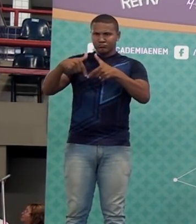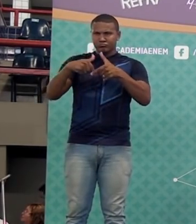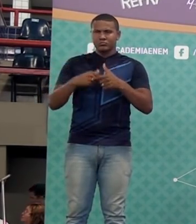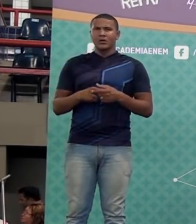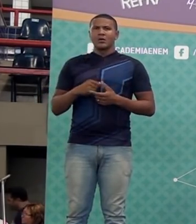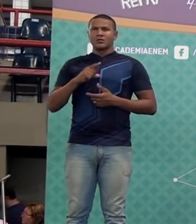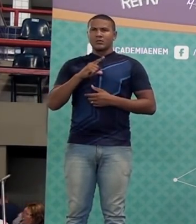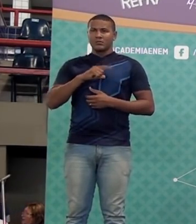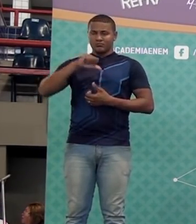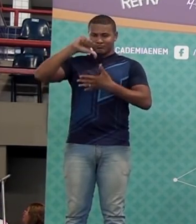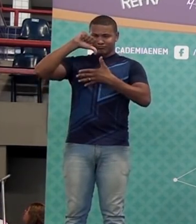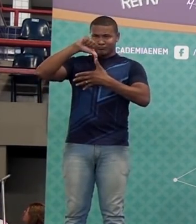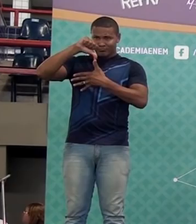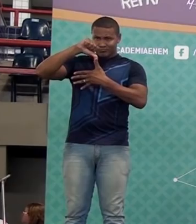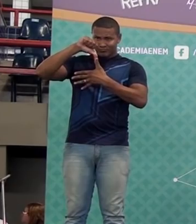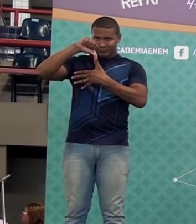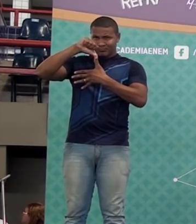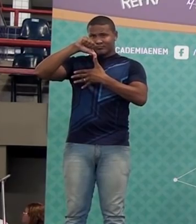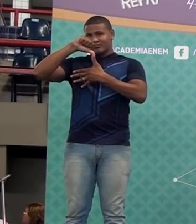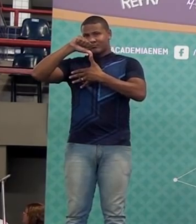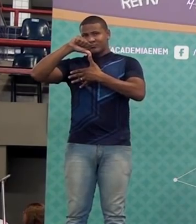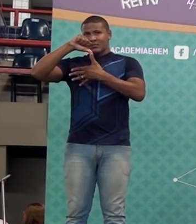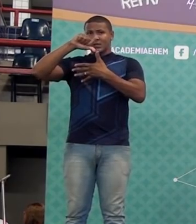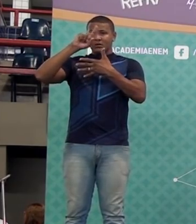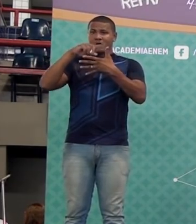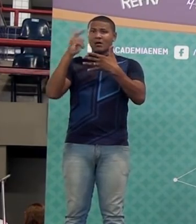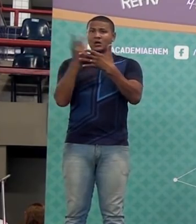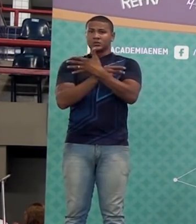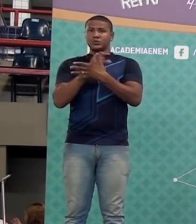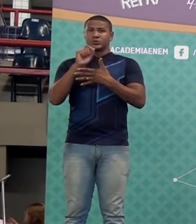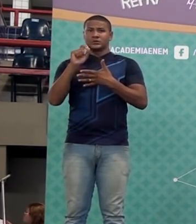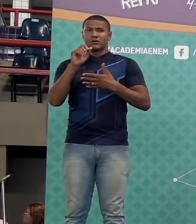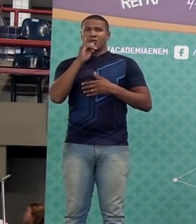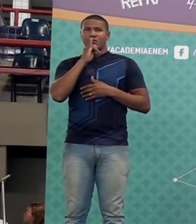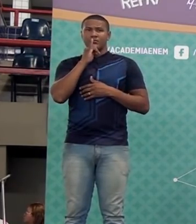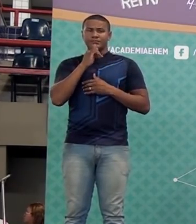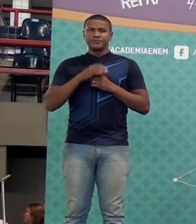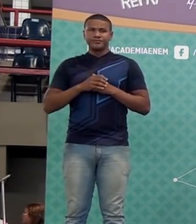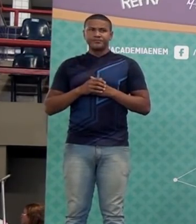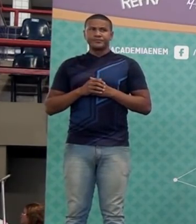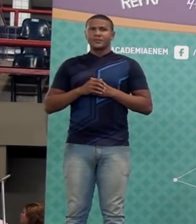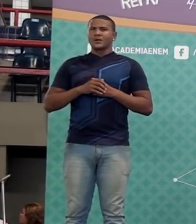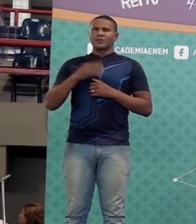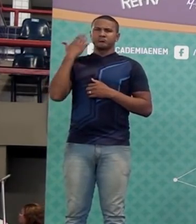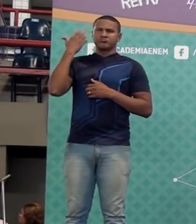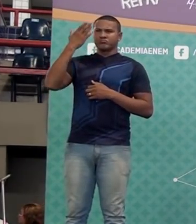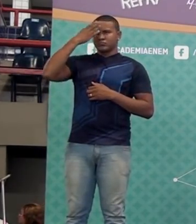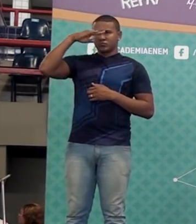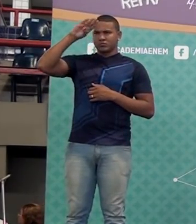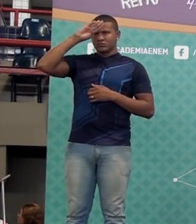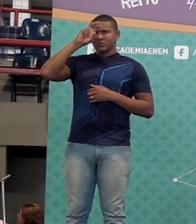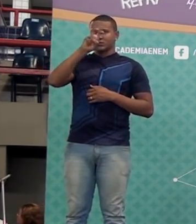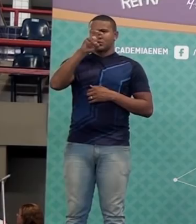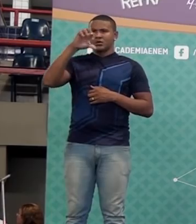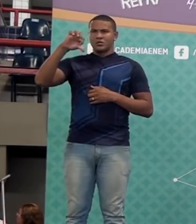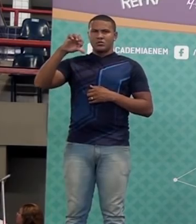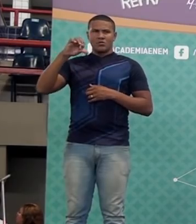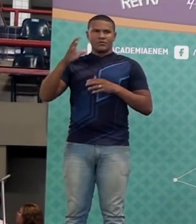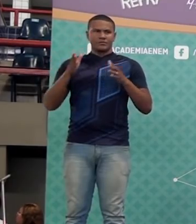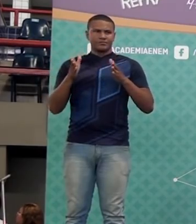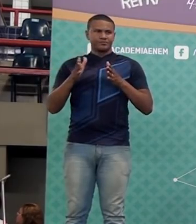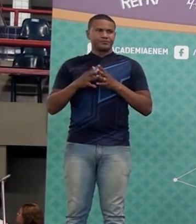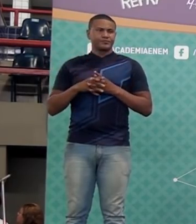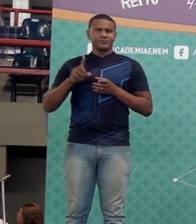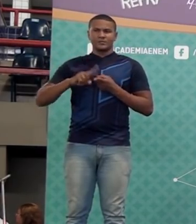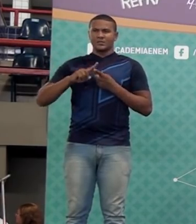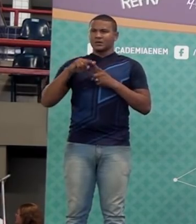América Latina, na Nicarágua em 79, a Revolução Sandinista, antes Em Cuba, em 59, que originalmente não foi